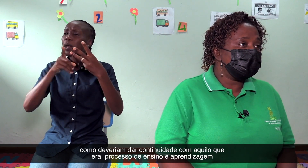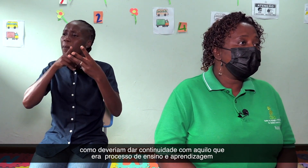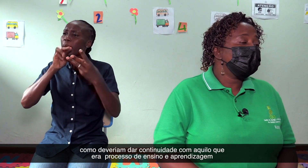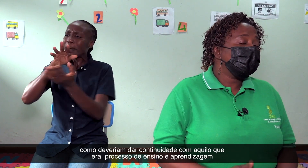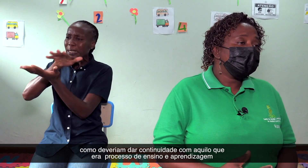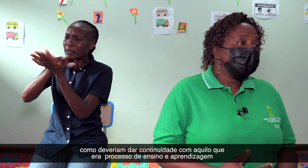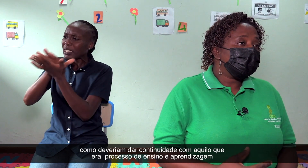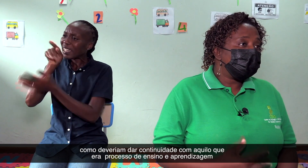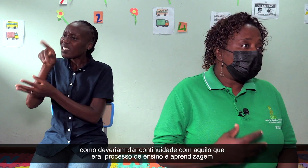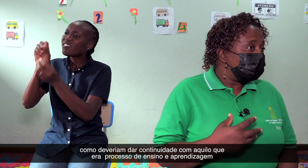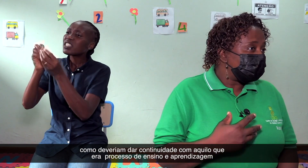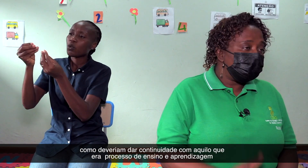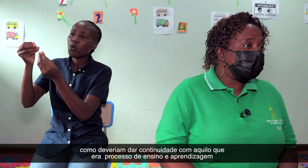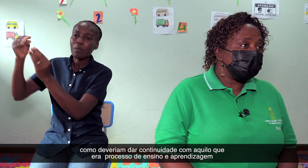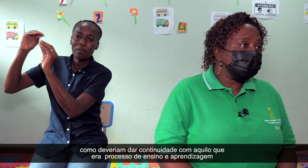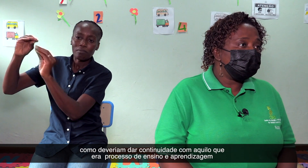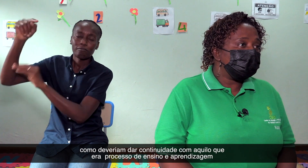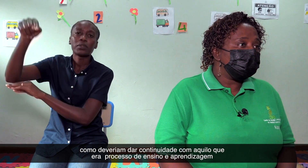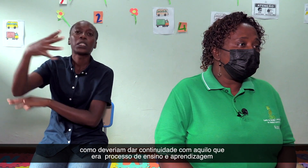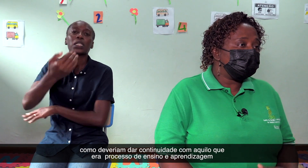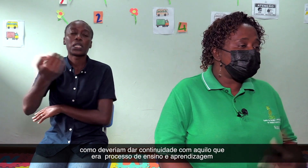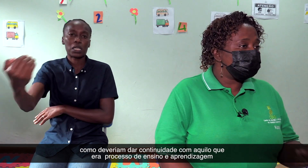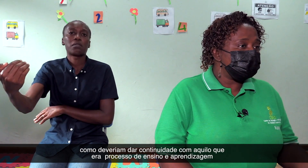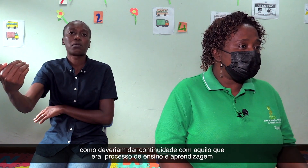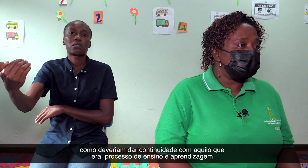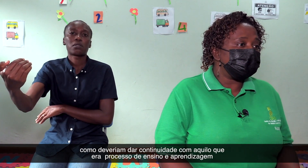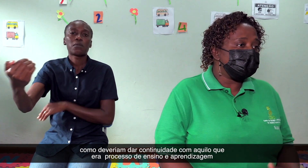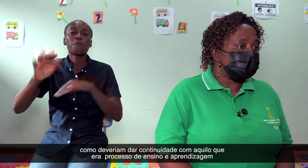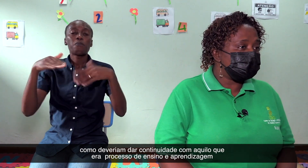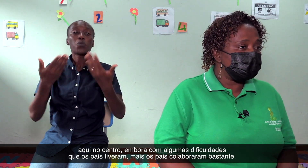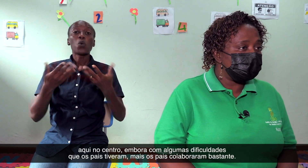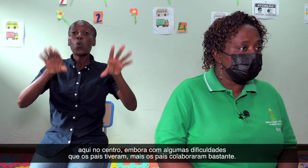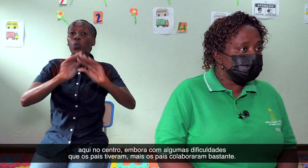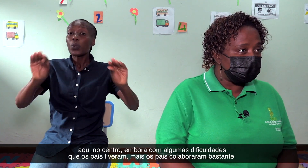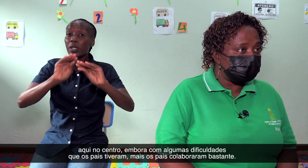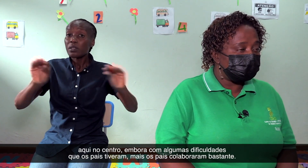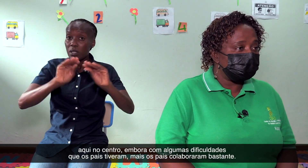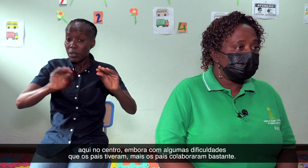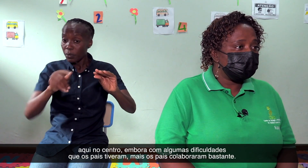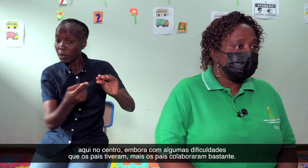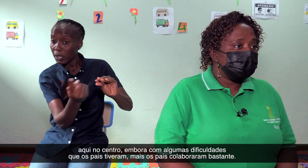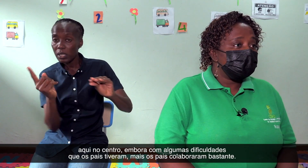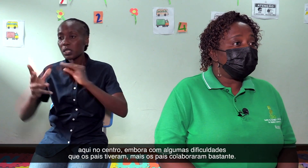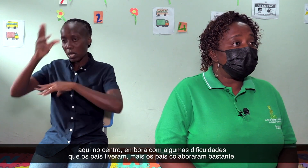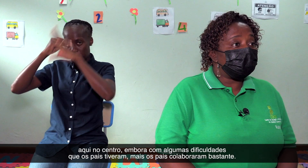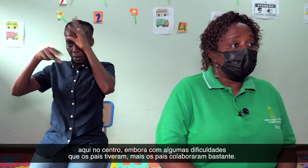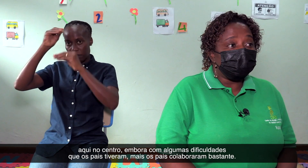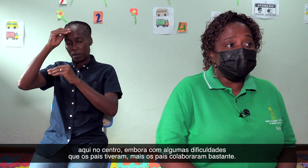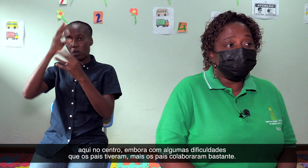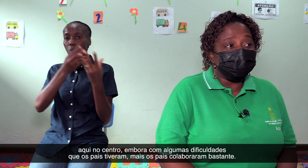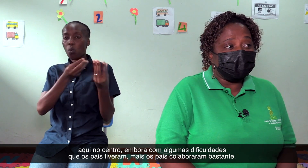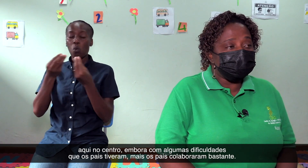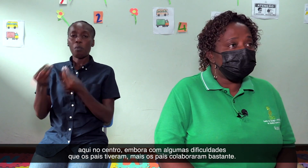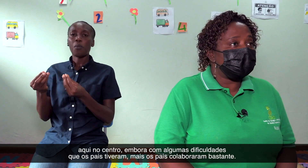continuidade com aquilo que era o processo de ensino e aprendizagem aqui no centro. Embora com